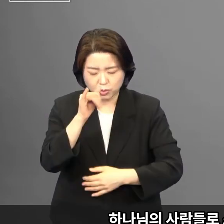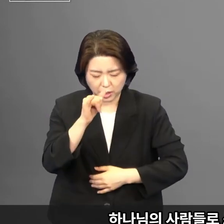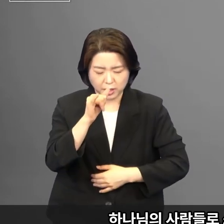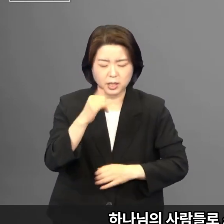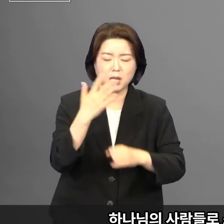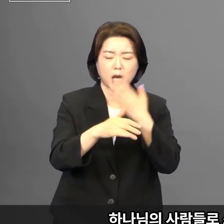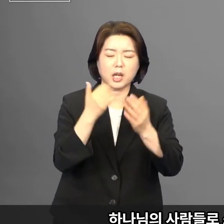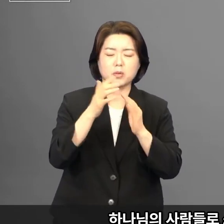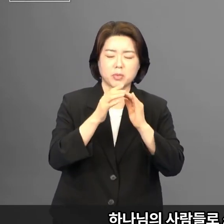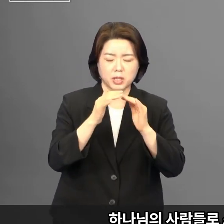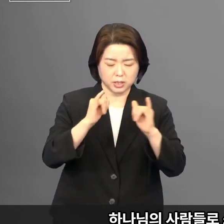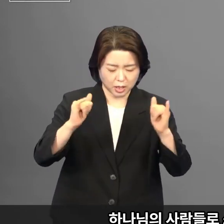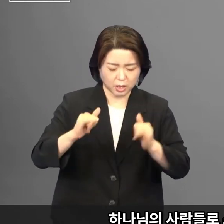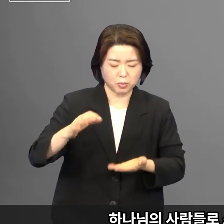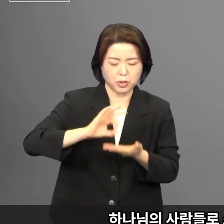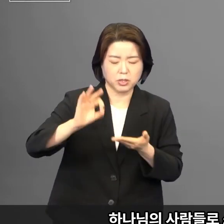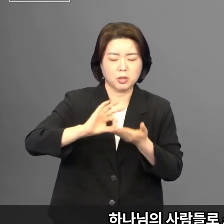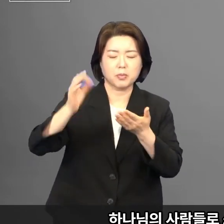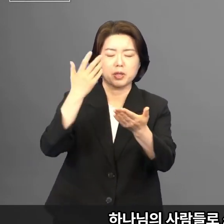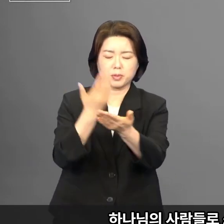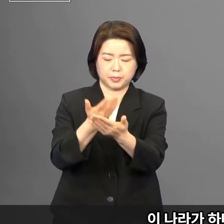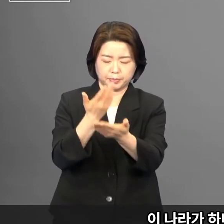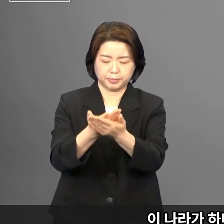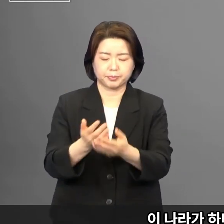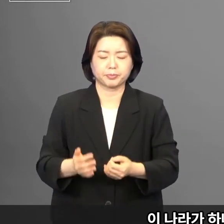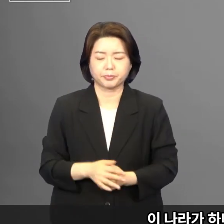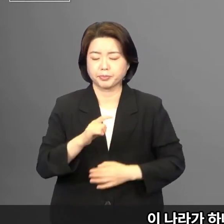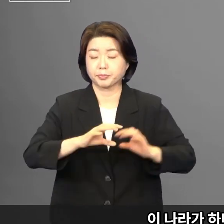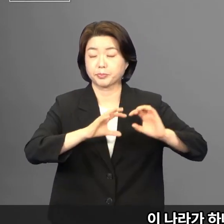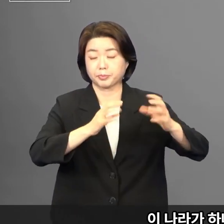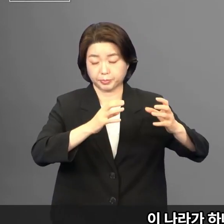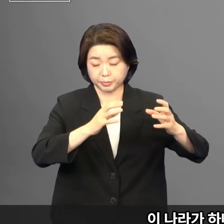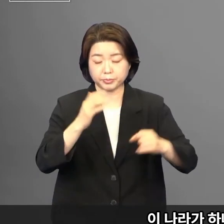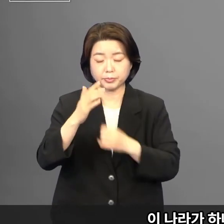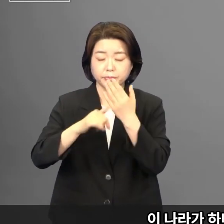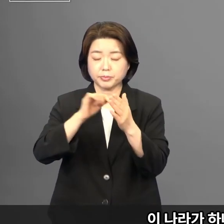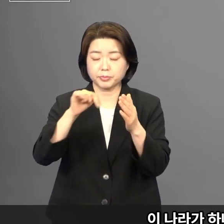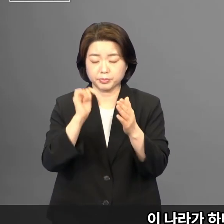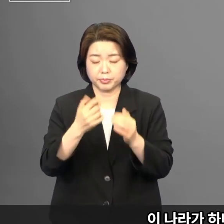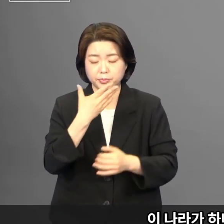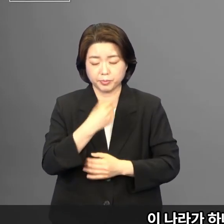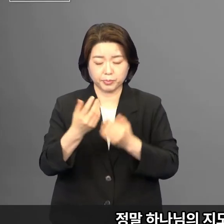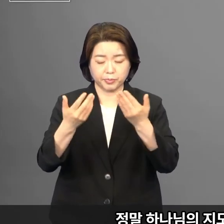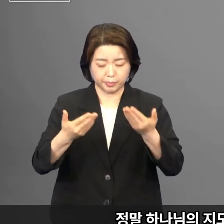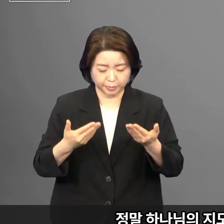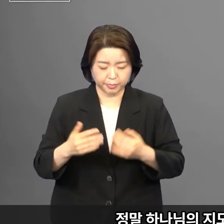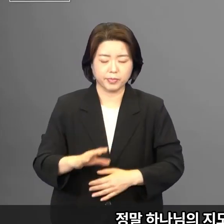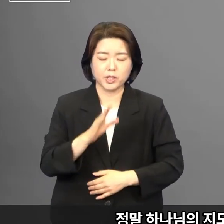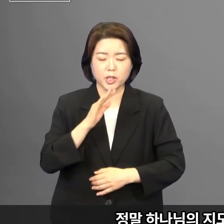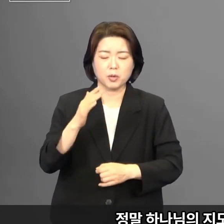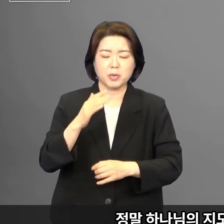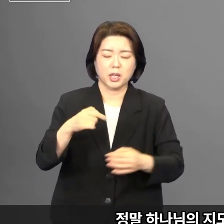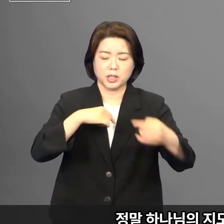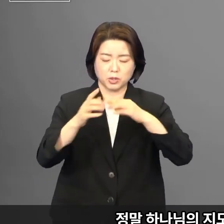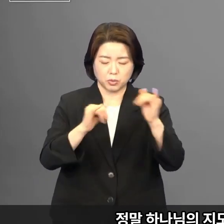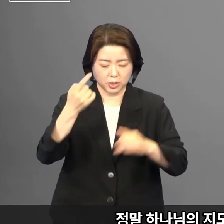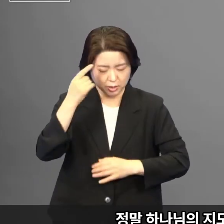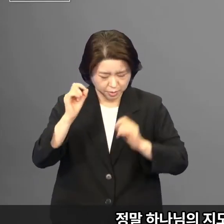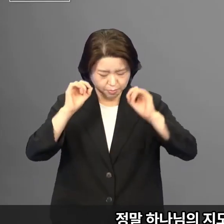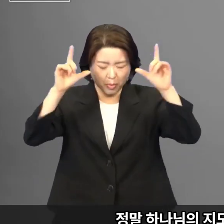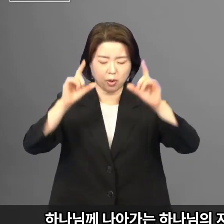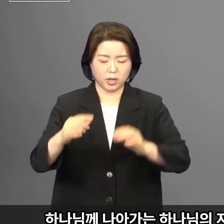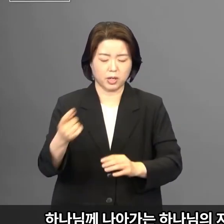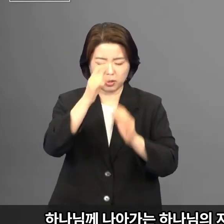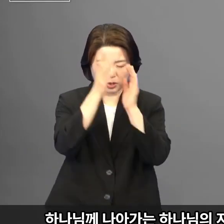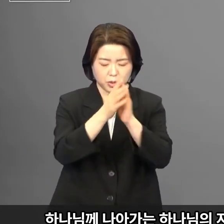하나님의 사람들로 쓰임받게 하여 주시옵소서. 이 나라가 하나님 안에 복을 받고 정말 하나님 지도자들을 깨어서